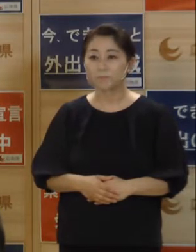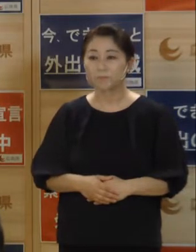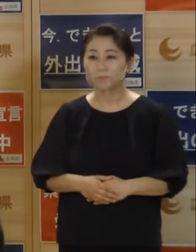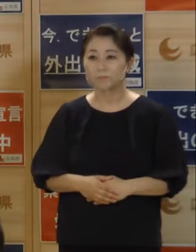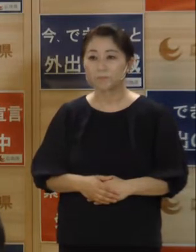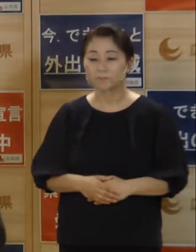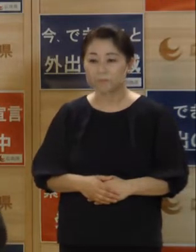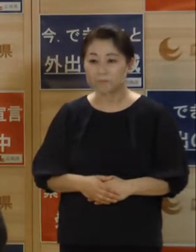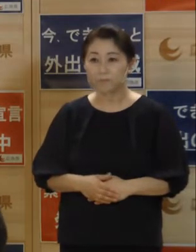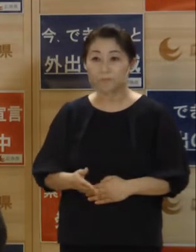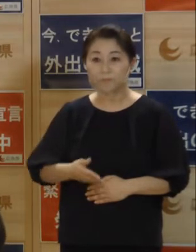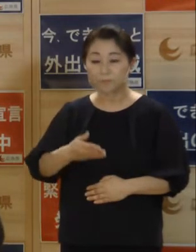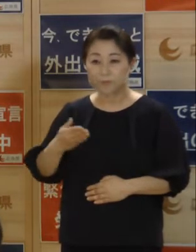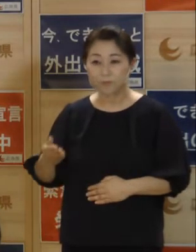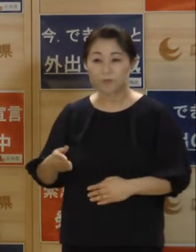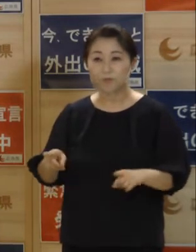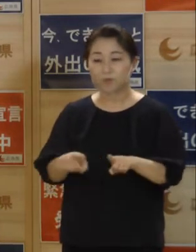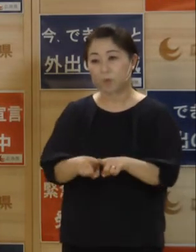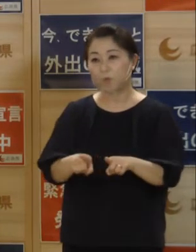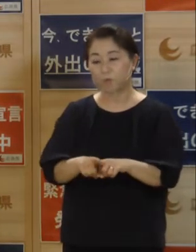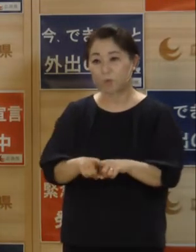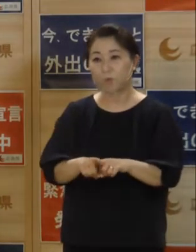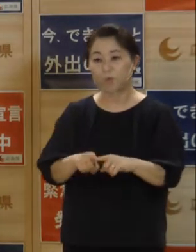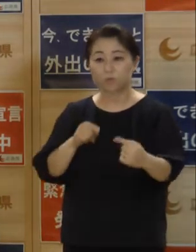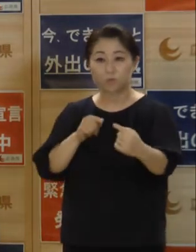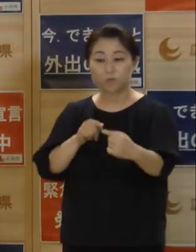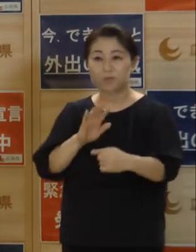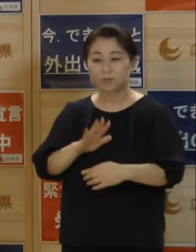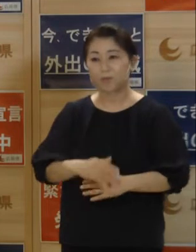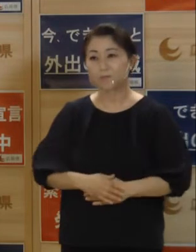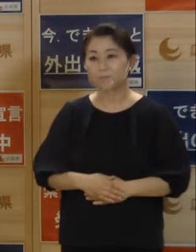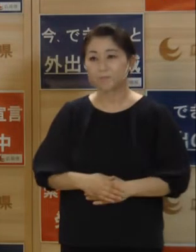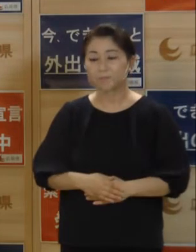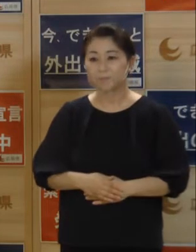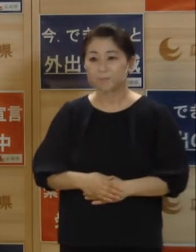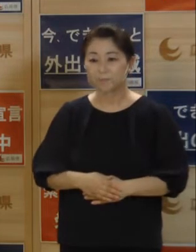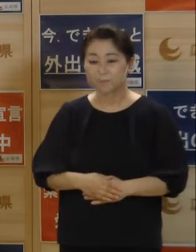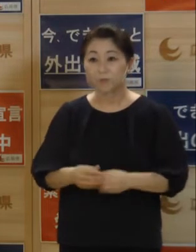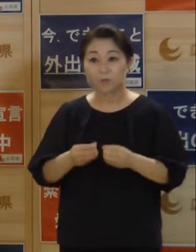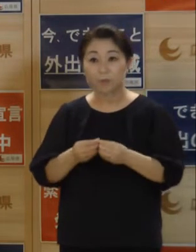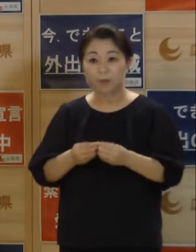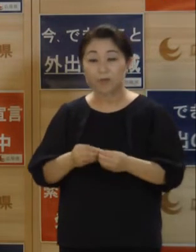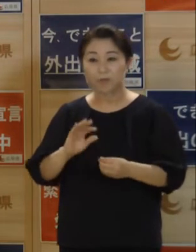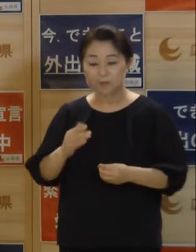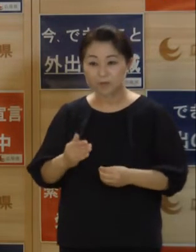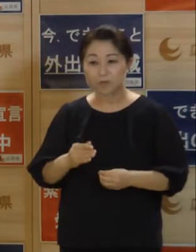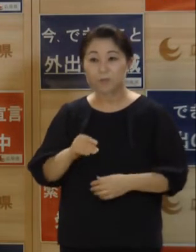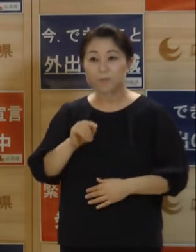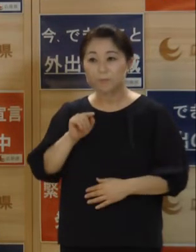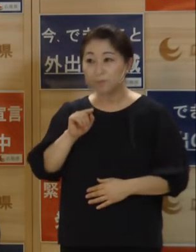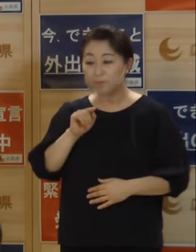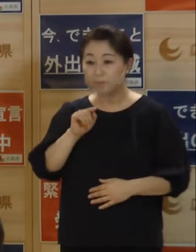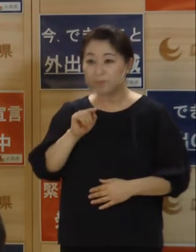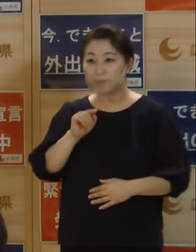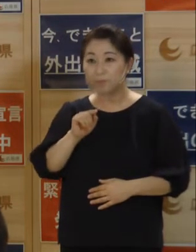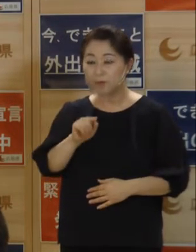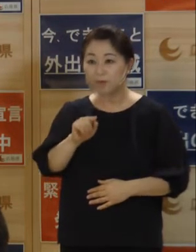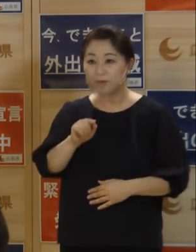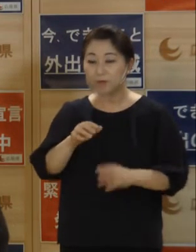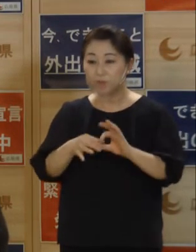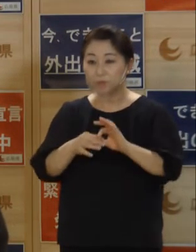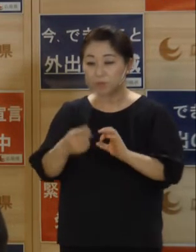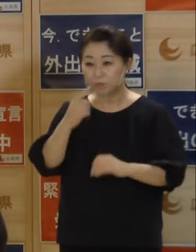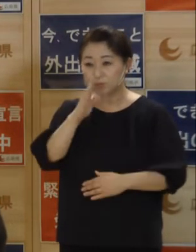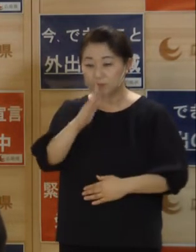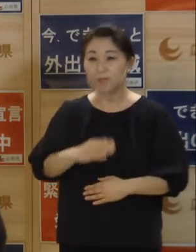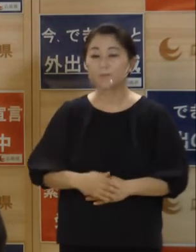共同通信の平戸です。細かい内容なんですが、命令は休業を直接命令すると、そういうような形になると理解してよろしいでしょうか。 そう